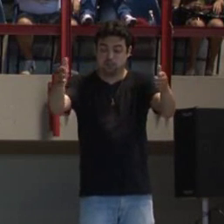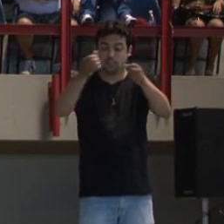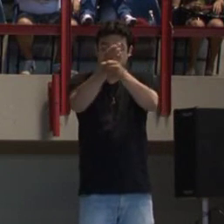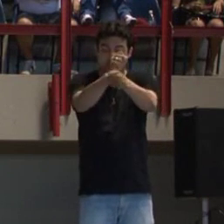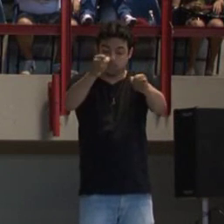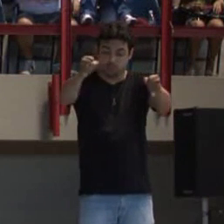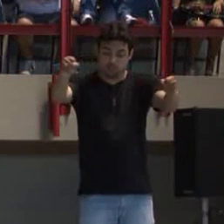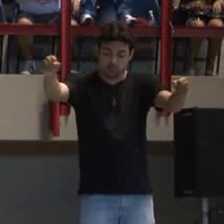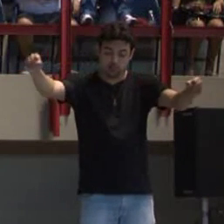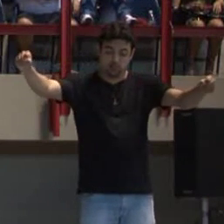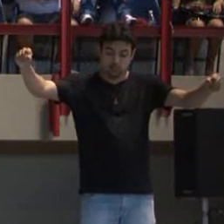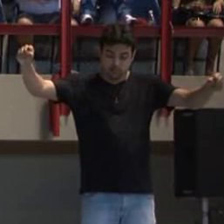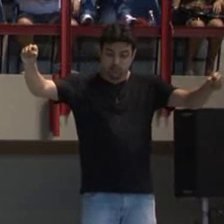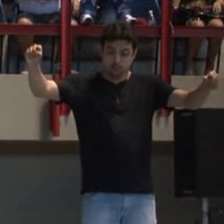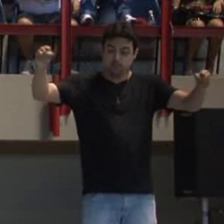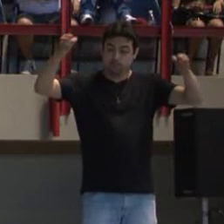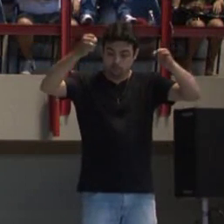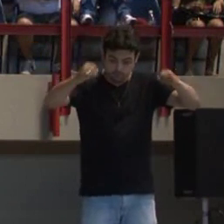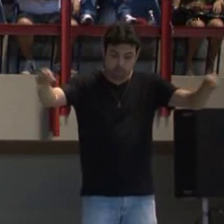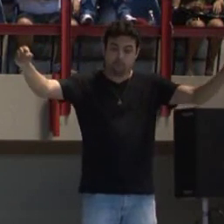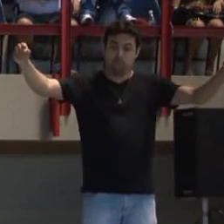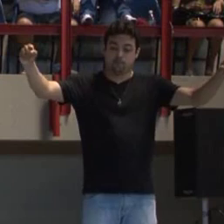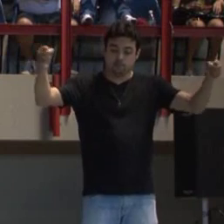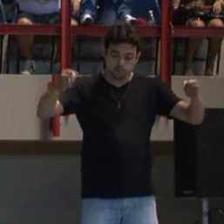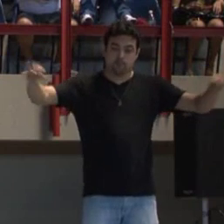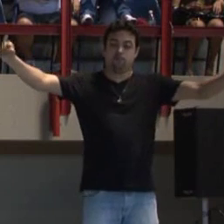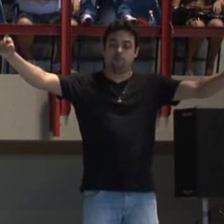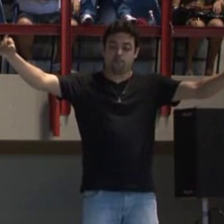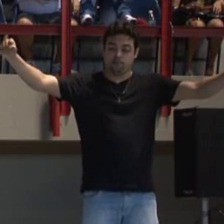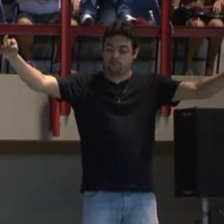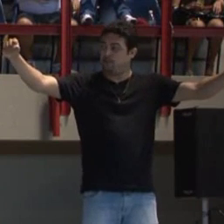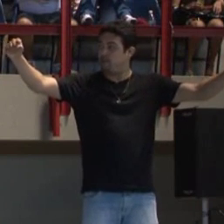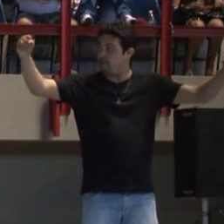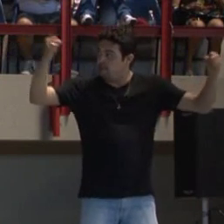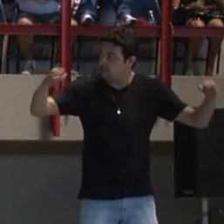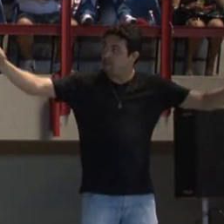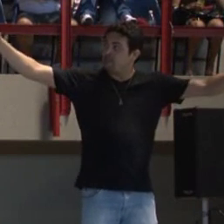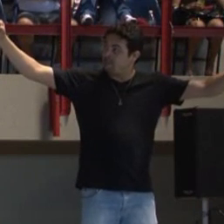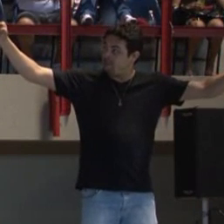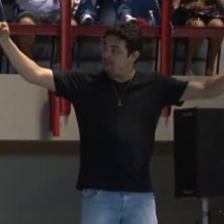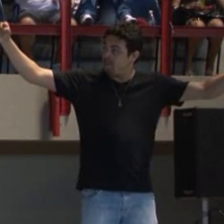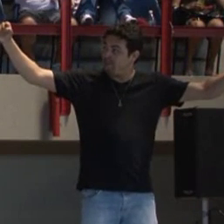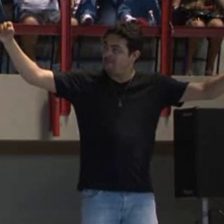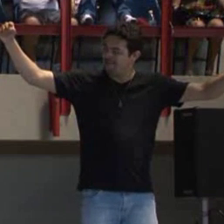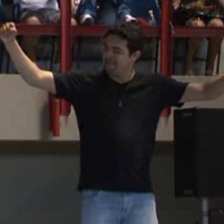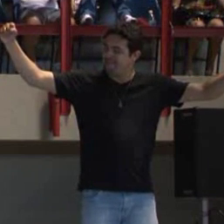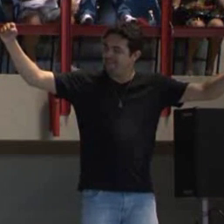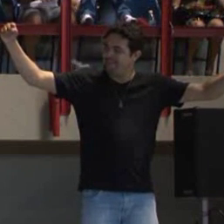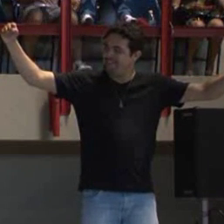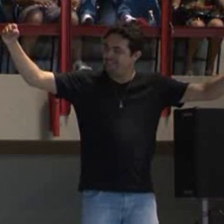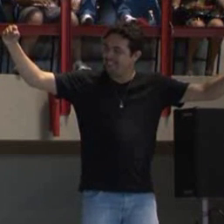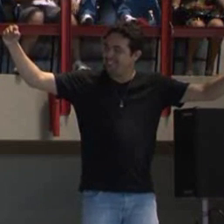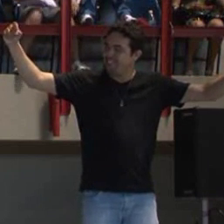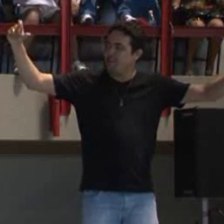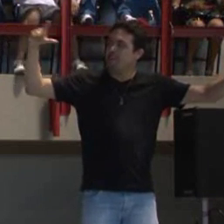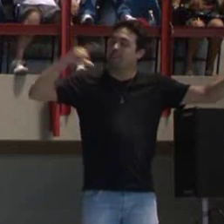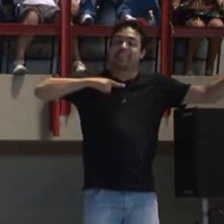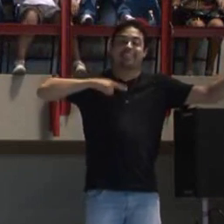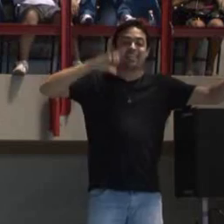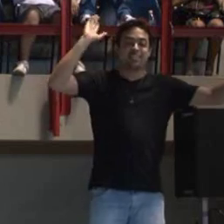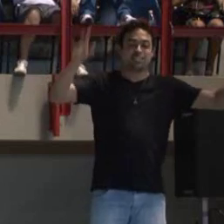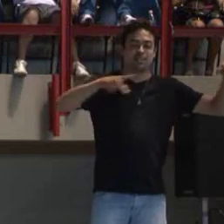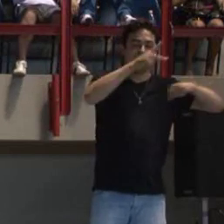tão grande, ele é tão grande. O rio é tão grande, ele é tão grande, mas ele é tão grande, que ele passa por